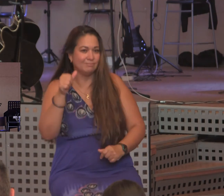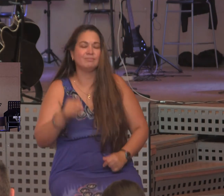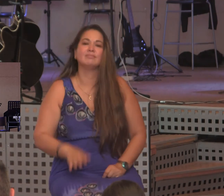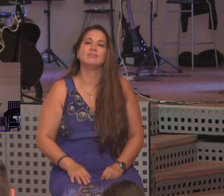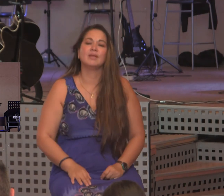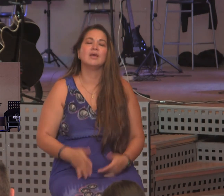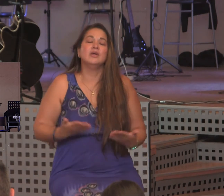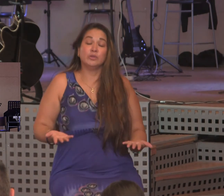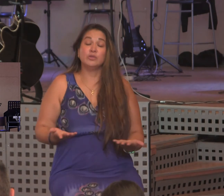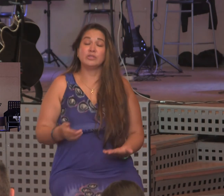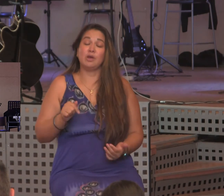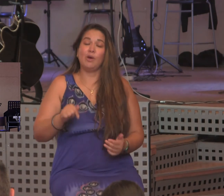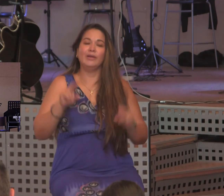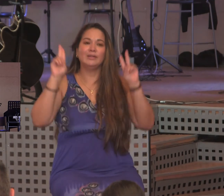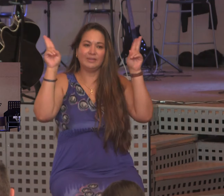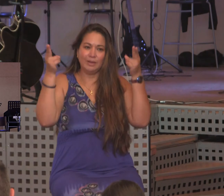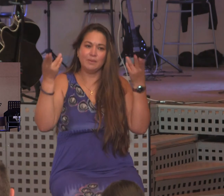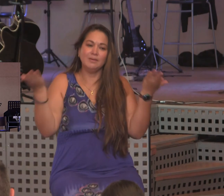título.